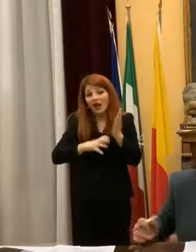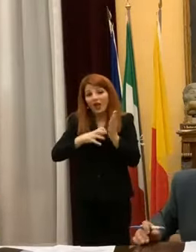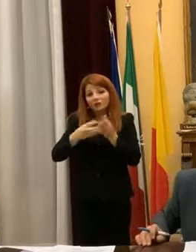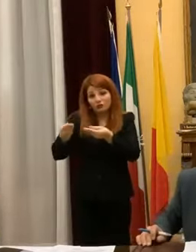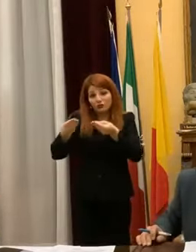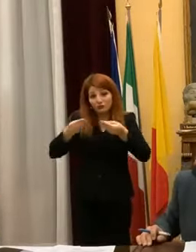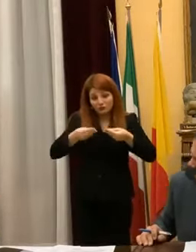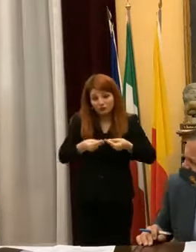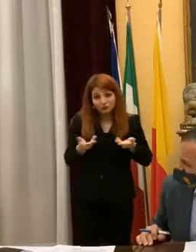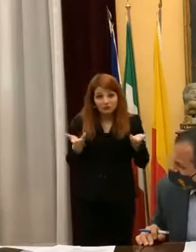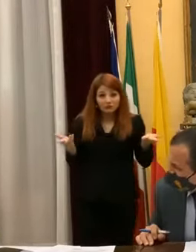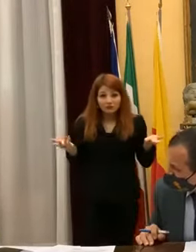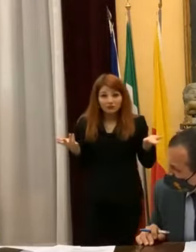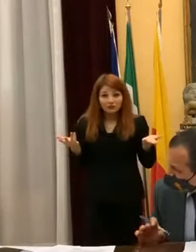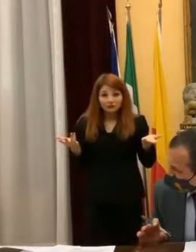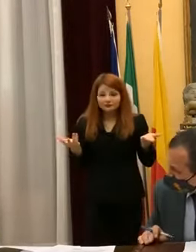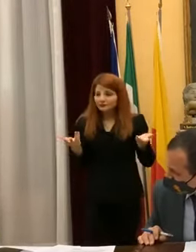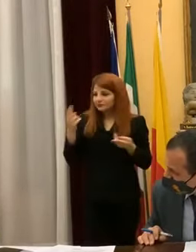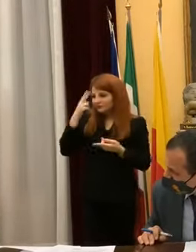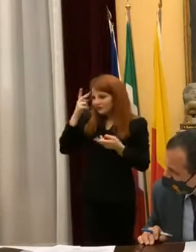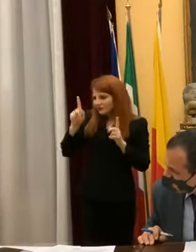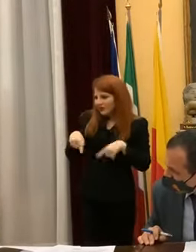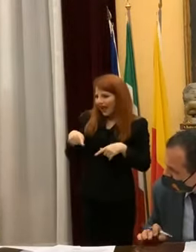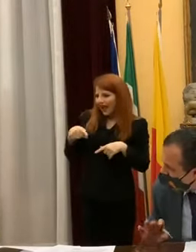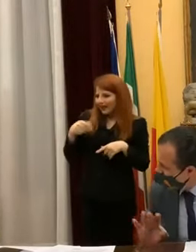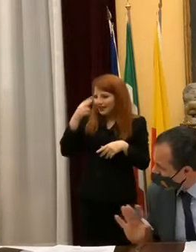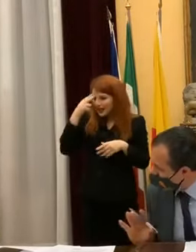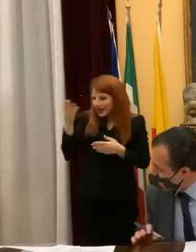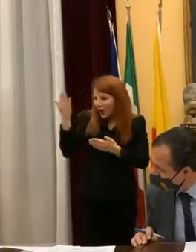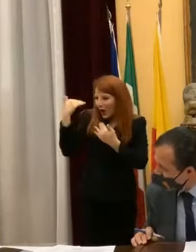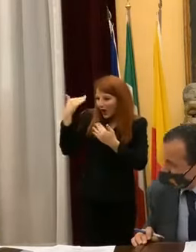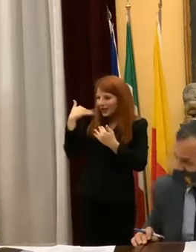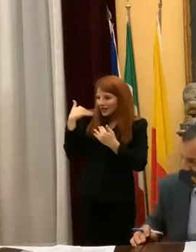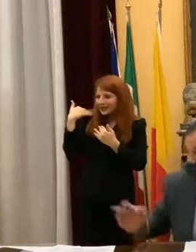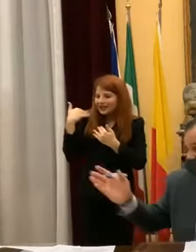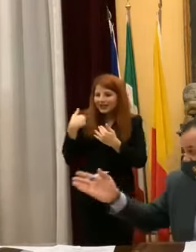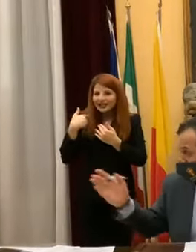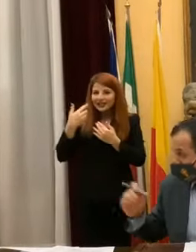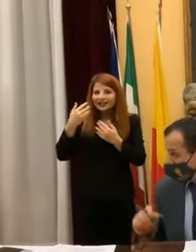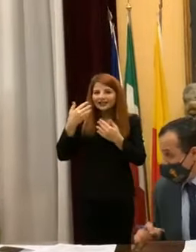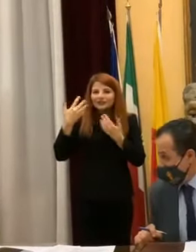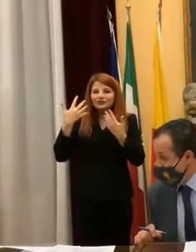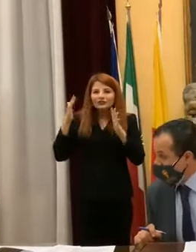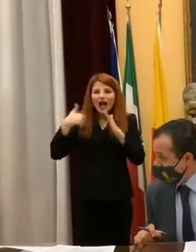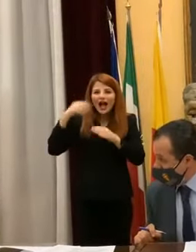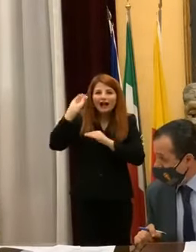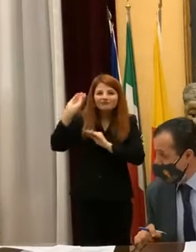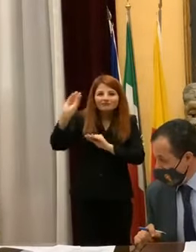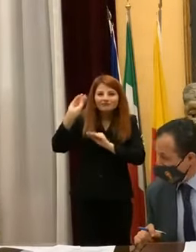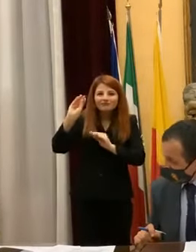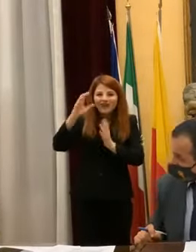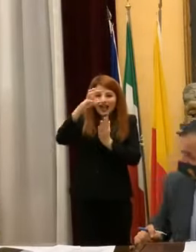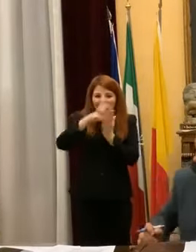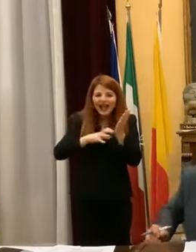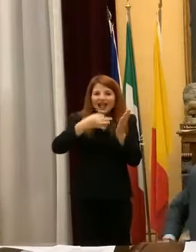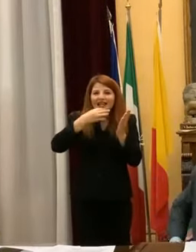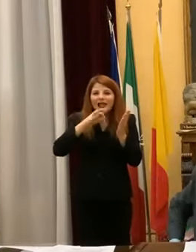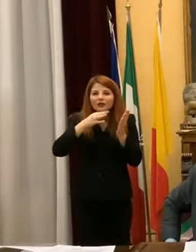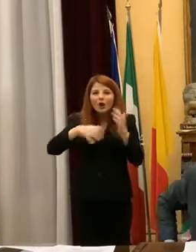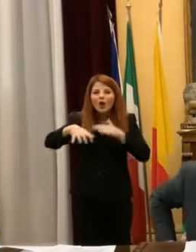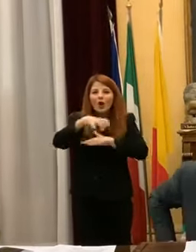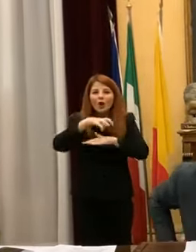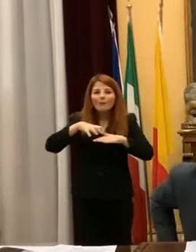comitato regionale, del comitato scientifico regionale ci hanno mandato. No. Bene, facciamo anche qui una, impugniamo il silenzio, arrivato a